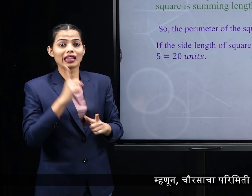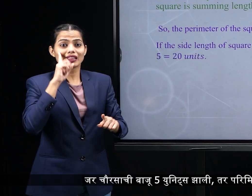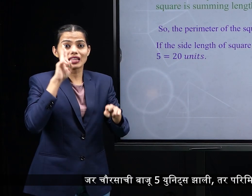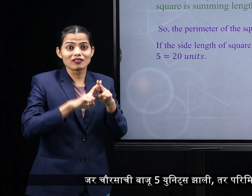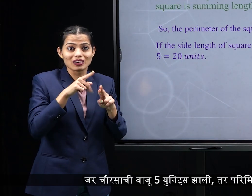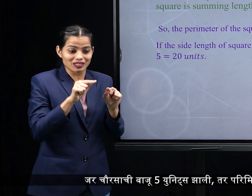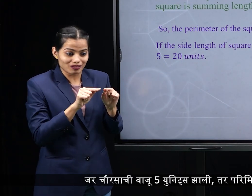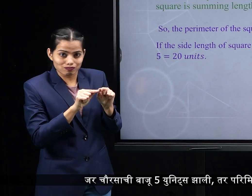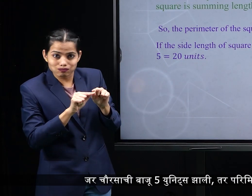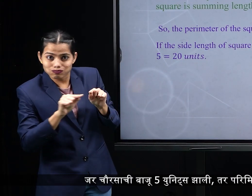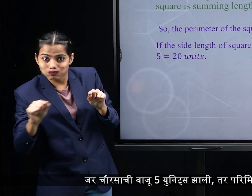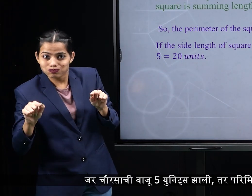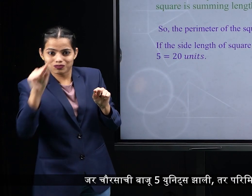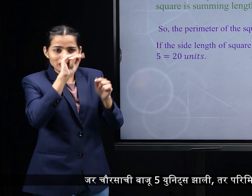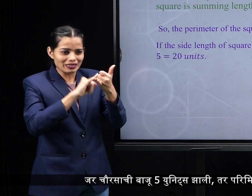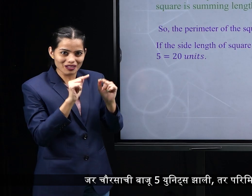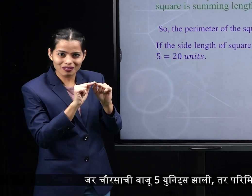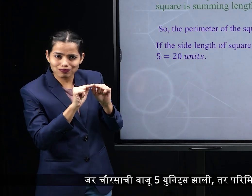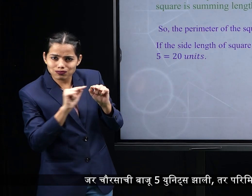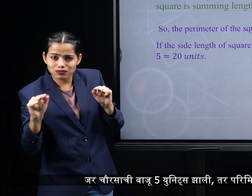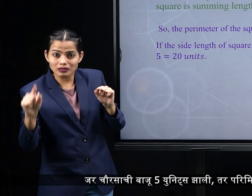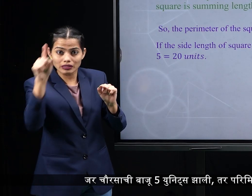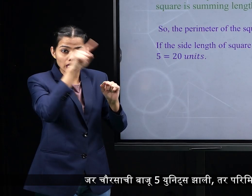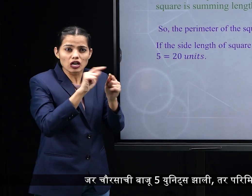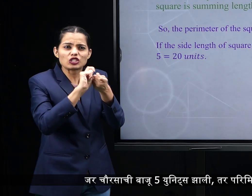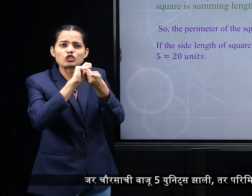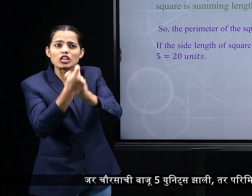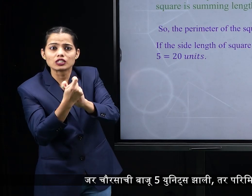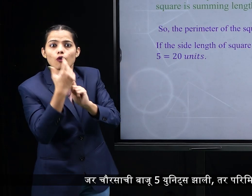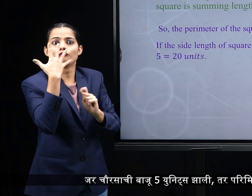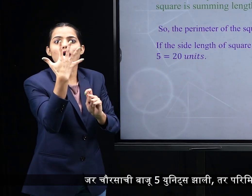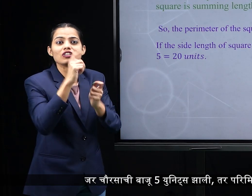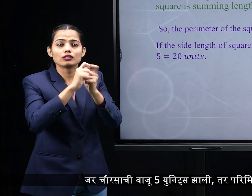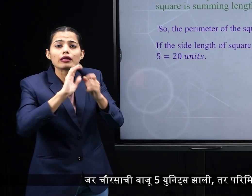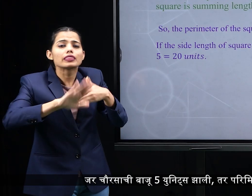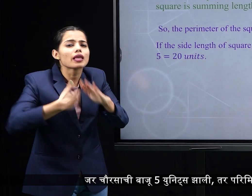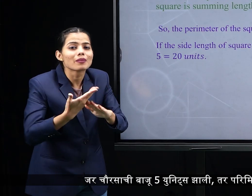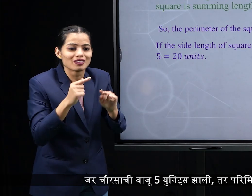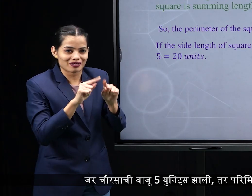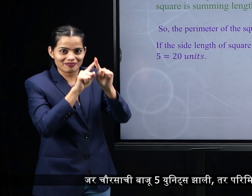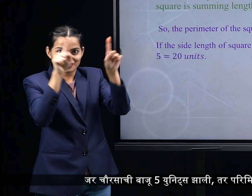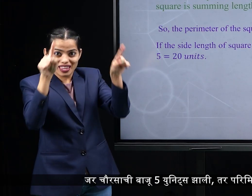जर चौरसाची बाजू 5 युनिट झाली तर परिमिती 4 into 5 is equals to 20 units